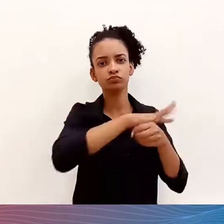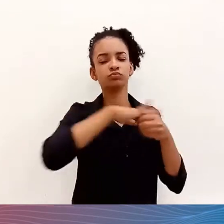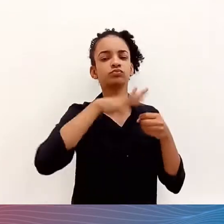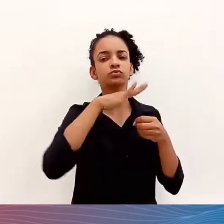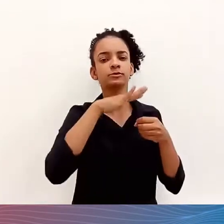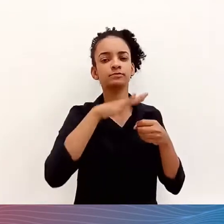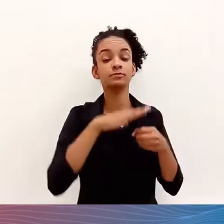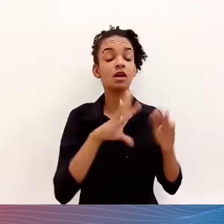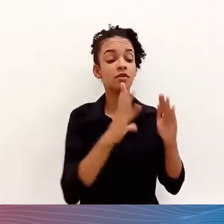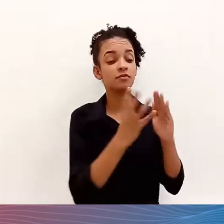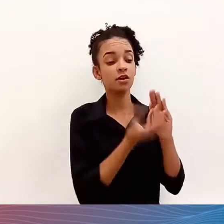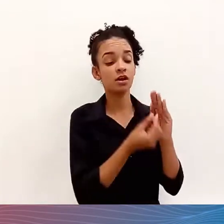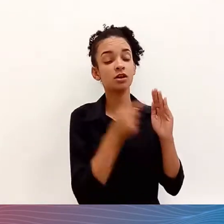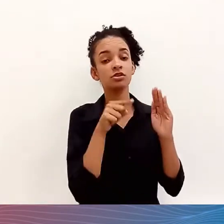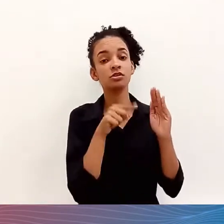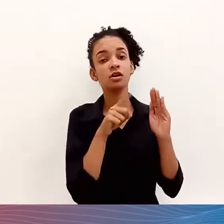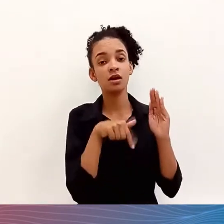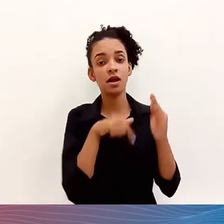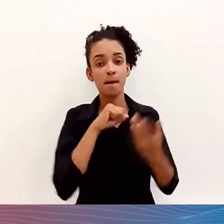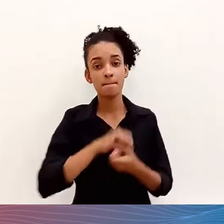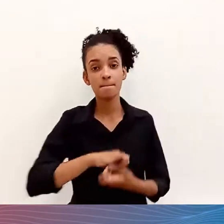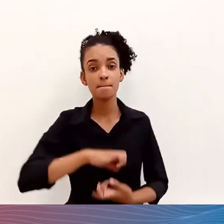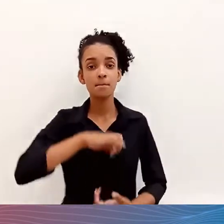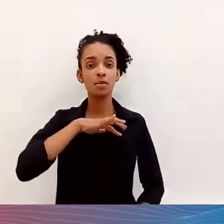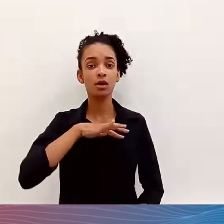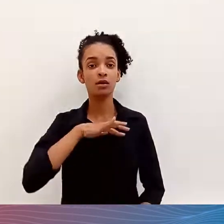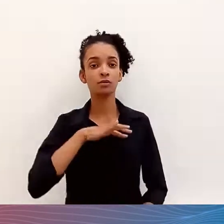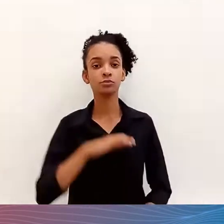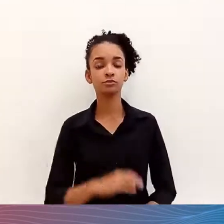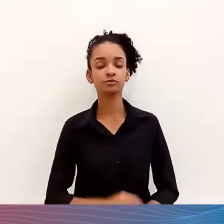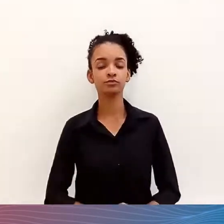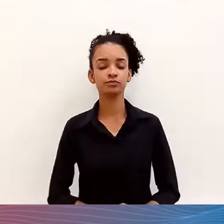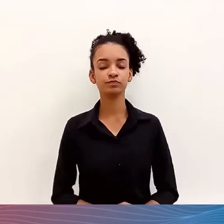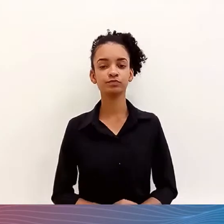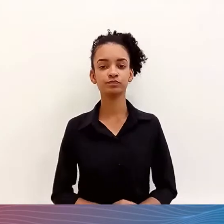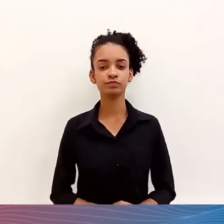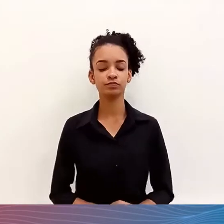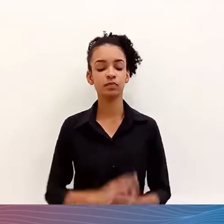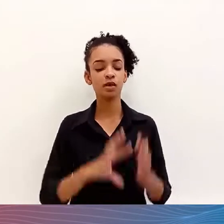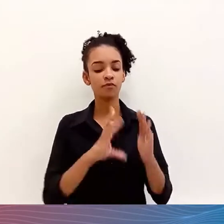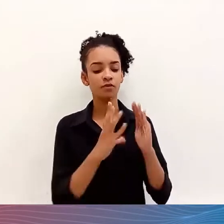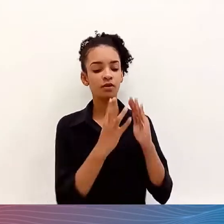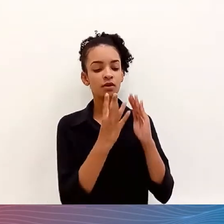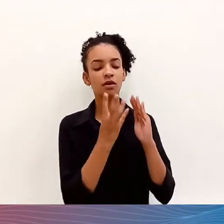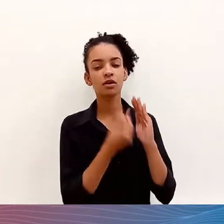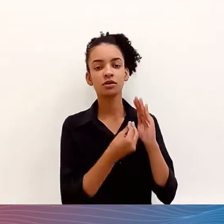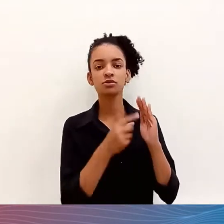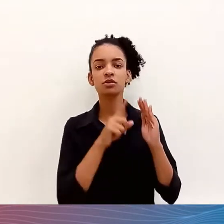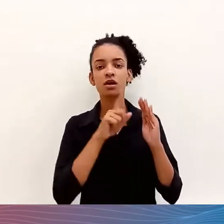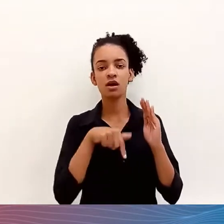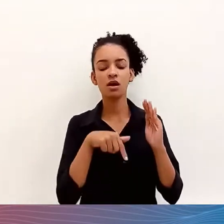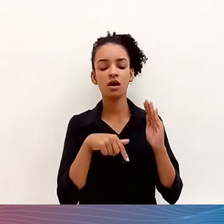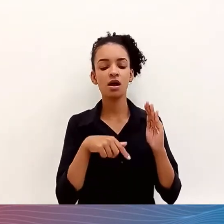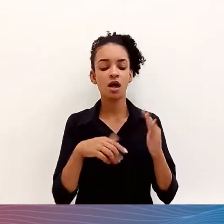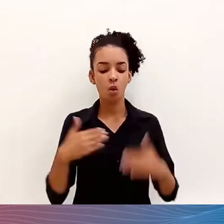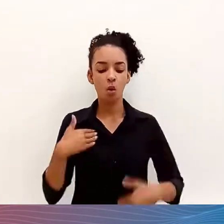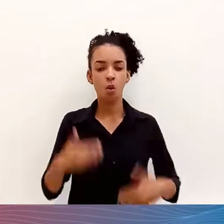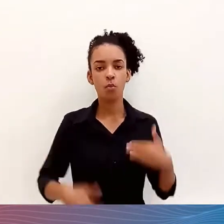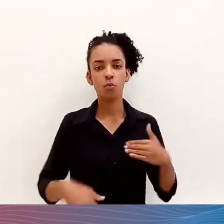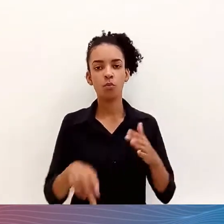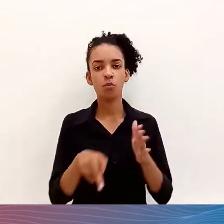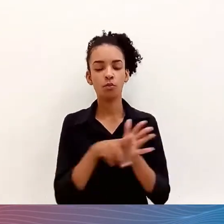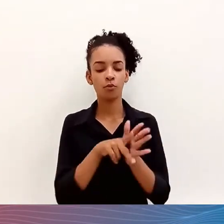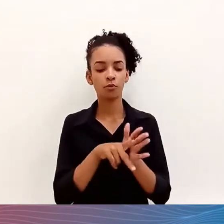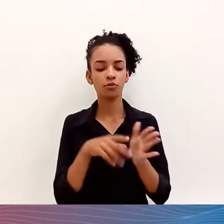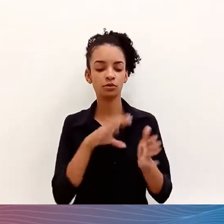versículo 23. A igreja é o seu corpo, né? É a plenitude daquele que a tudo enche em todas as coisas. Irmão, tudo